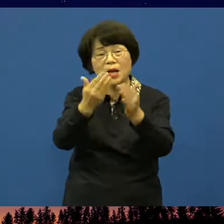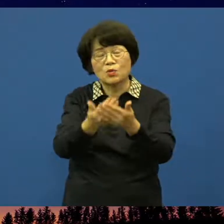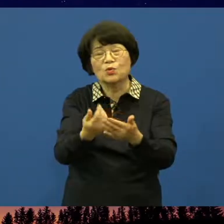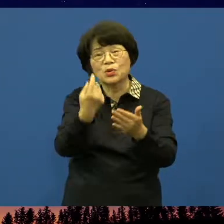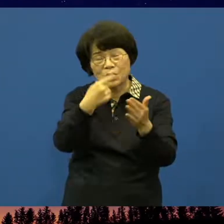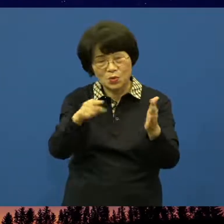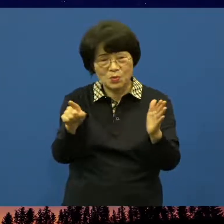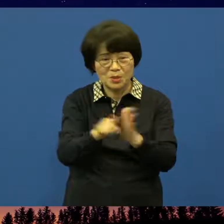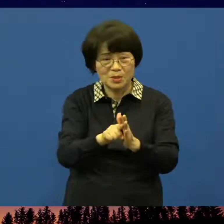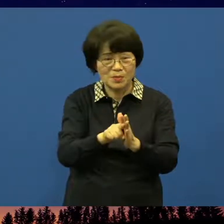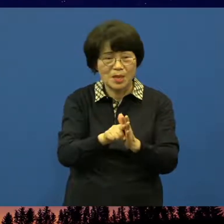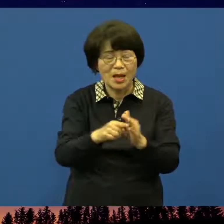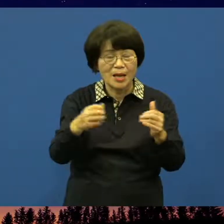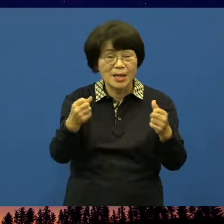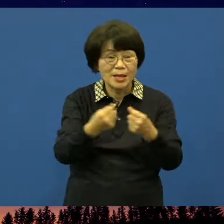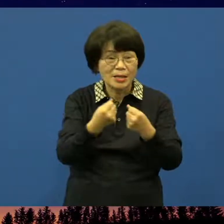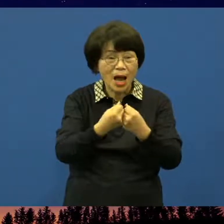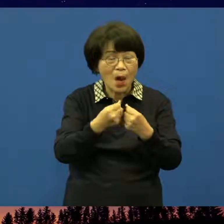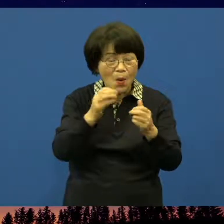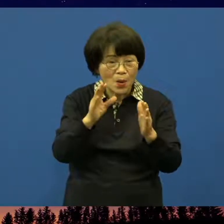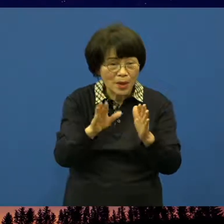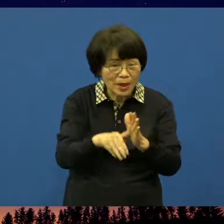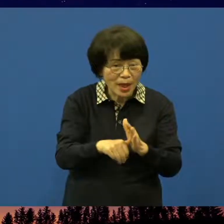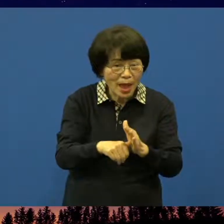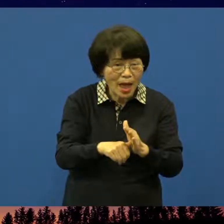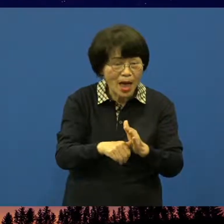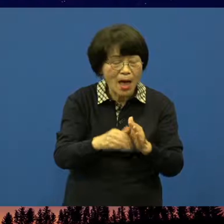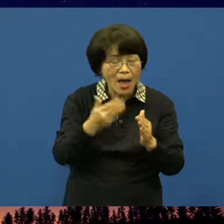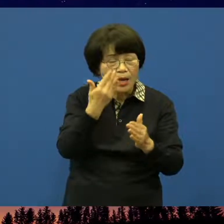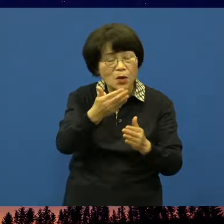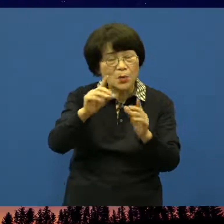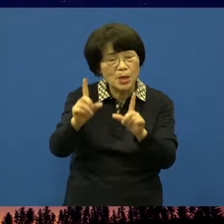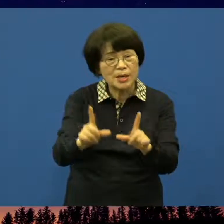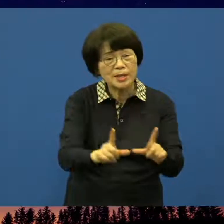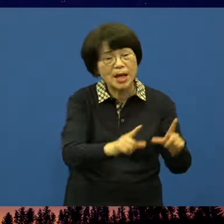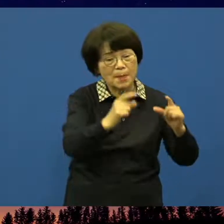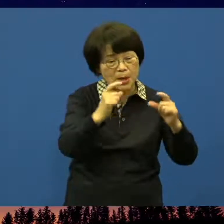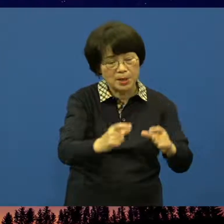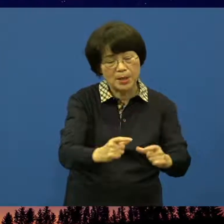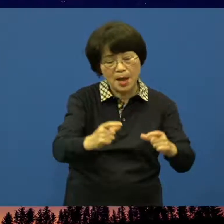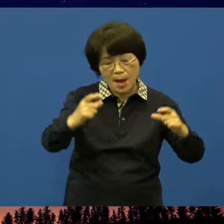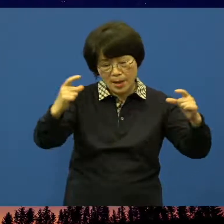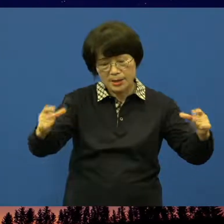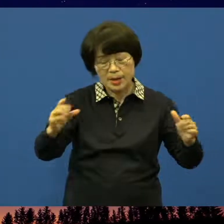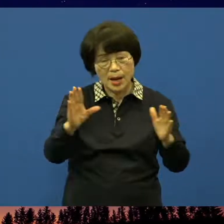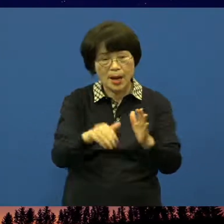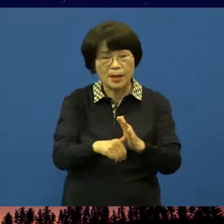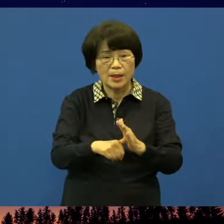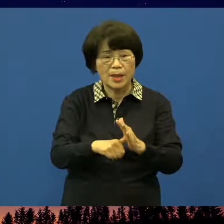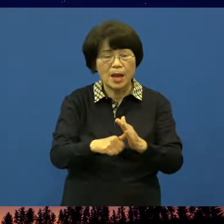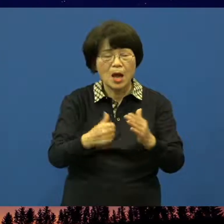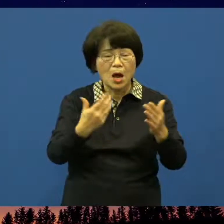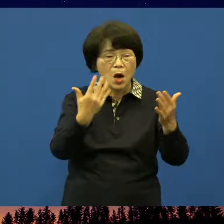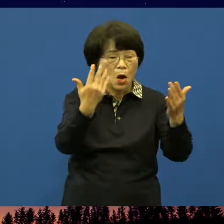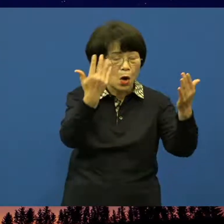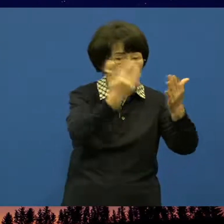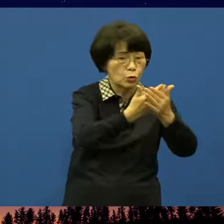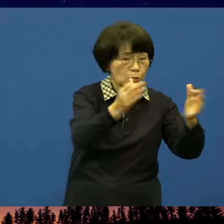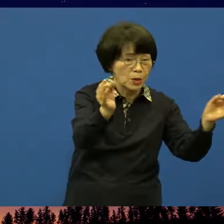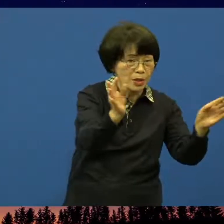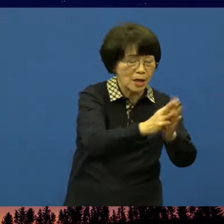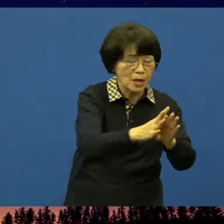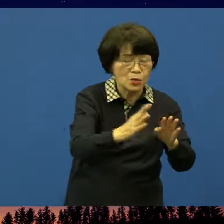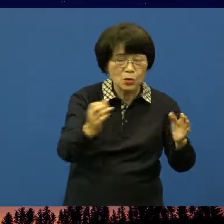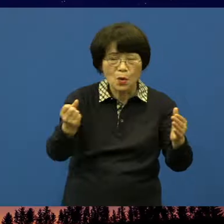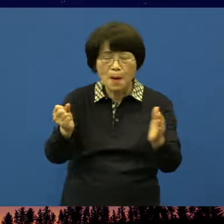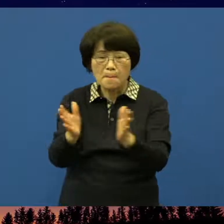이 싸움에서 갈수록 여러분들의 삶의 영역이 확장될 때마다 어두움의 세력에 떠나가고 빛의 역사가 넘쳐나게